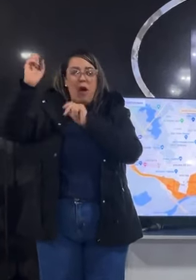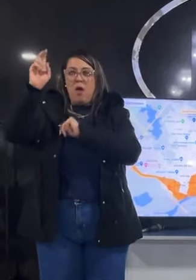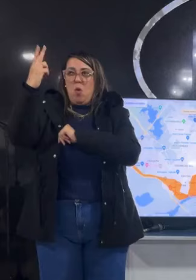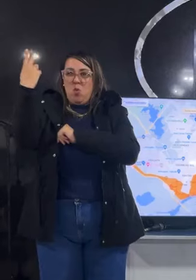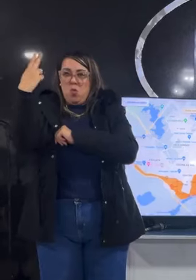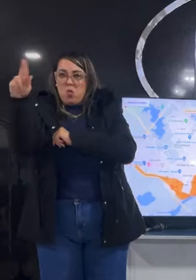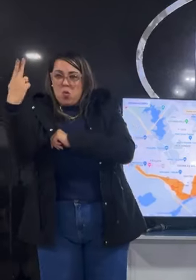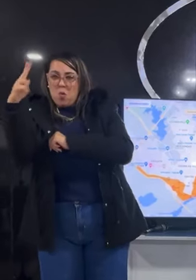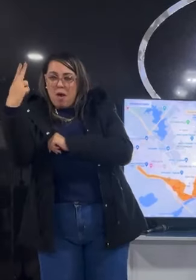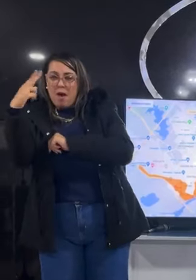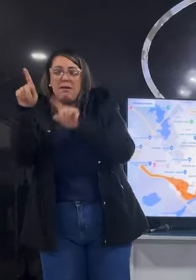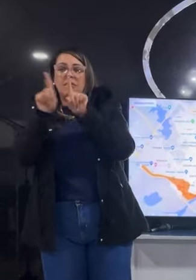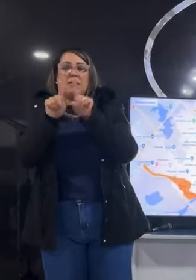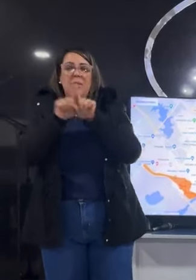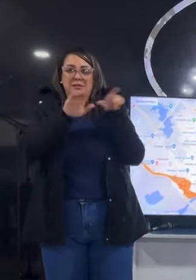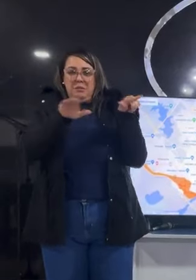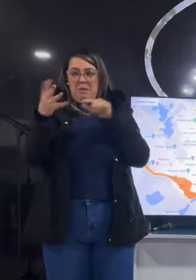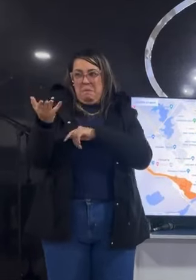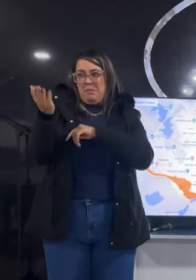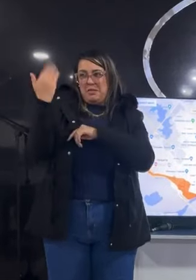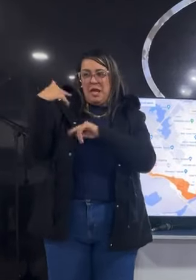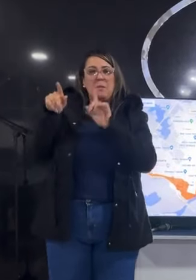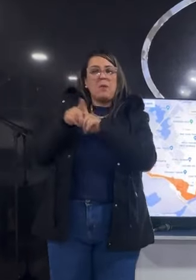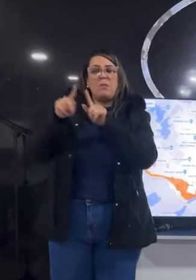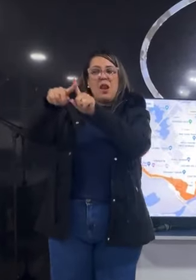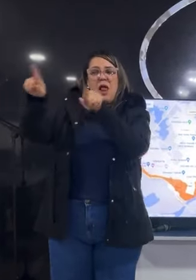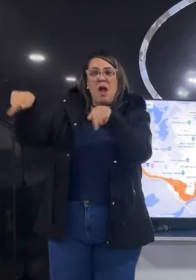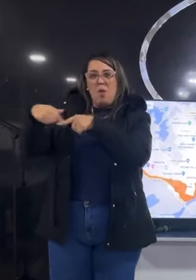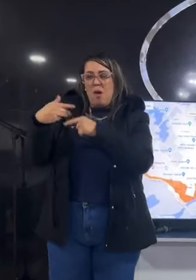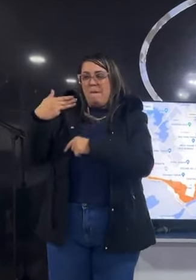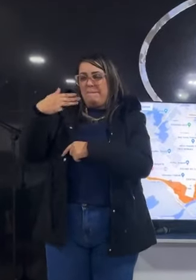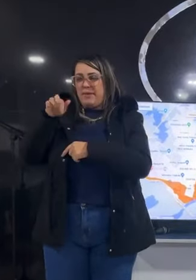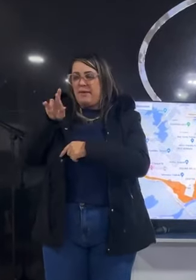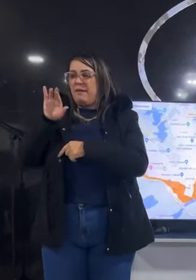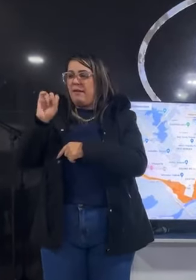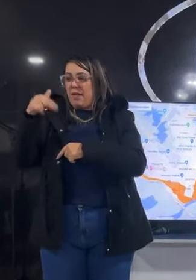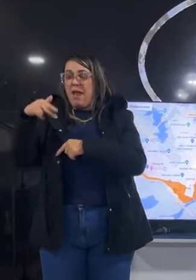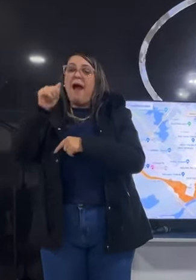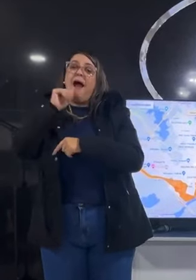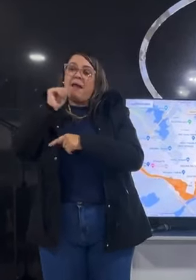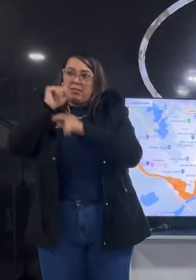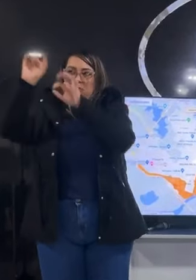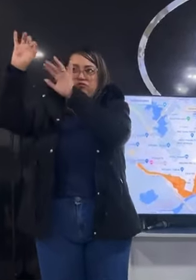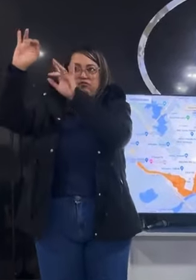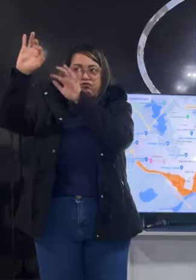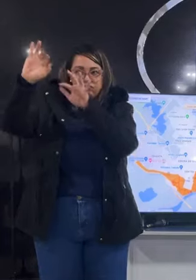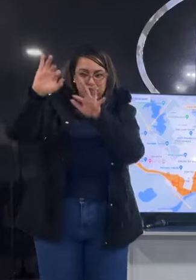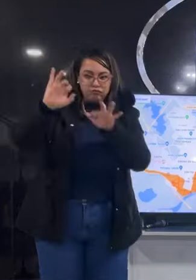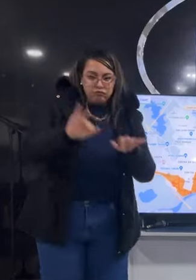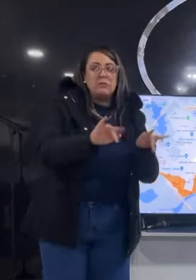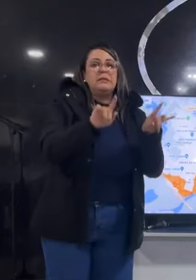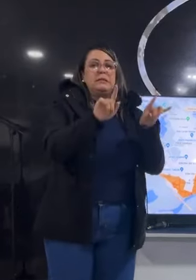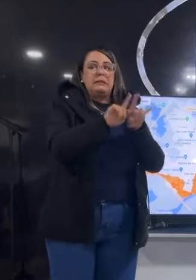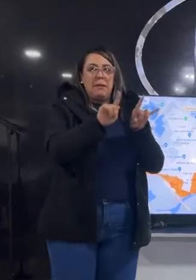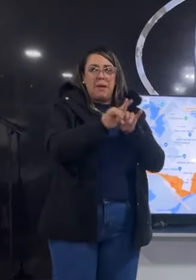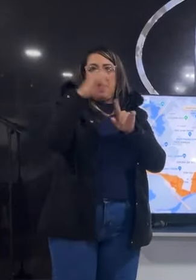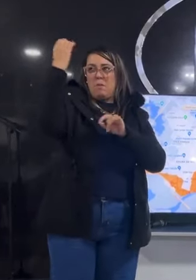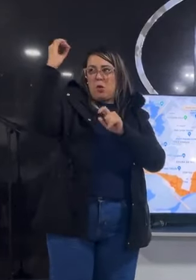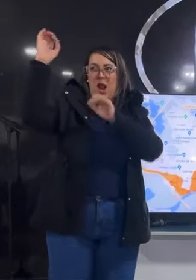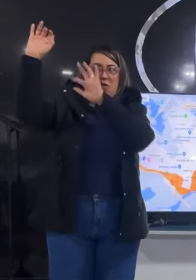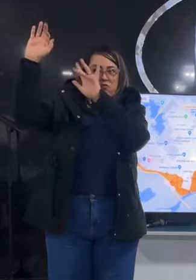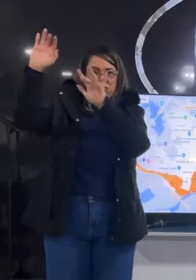né e e da última semana e na lagoa Mirinha essa água ainda vem n ainda tá descendo água do Guaíba também quer dizer ainda tem muita